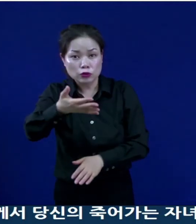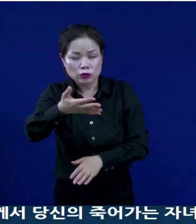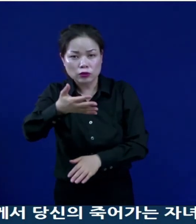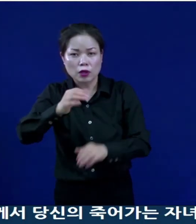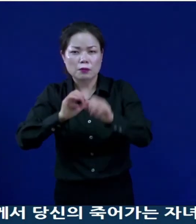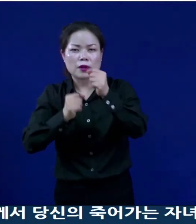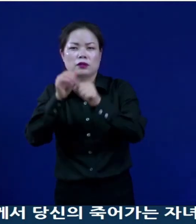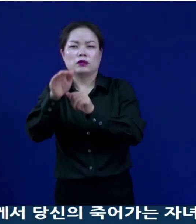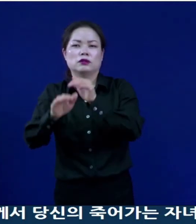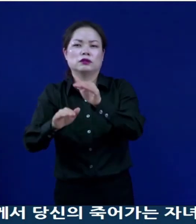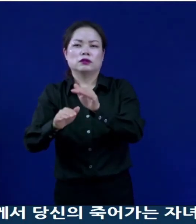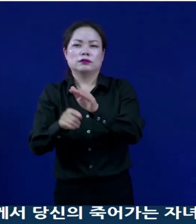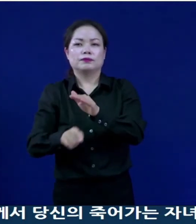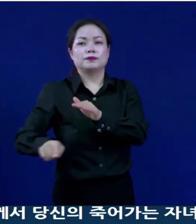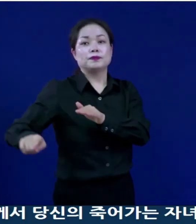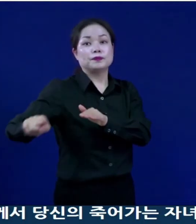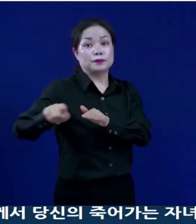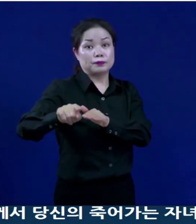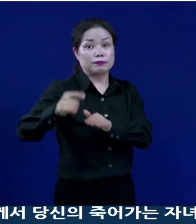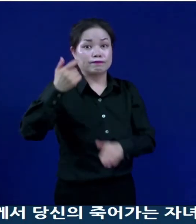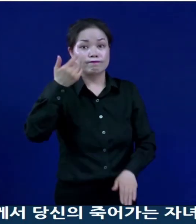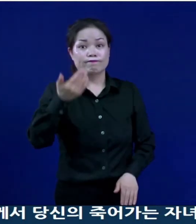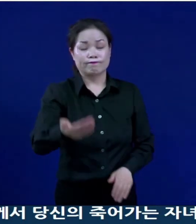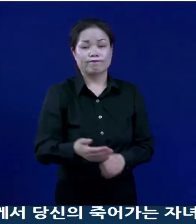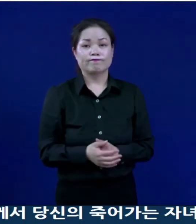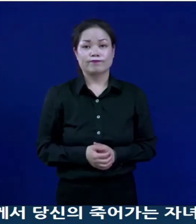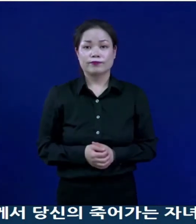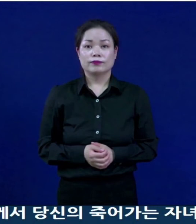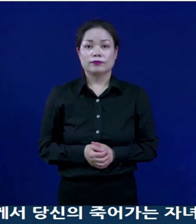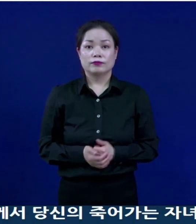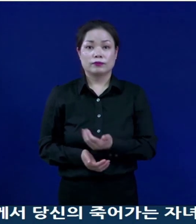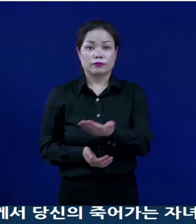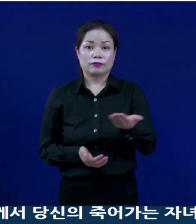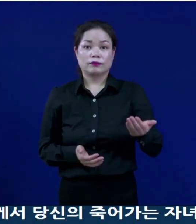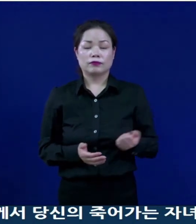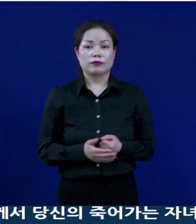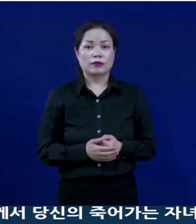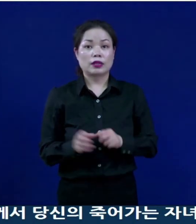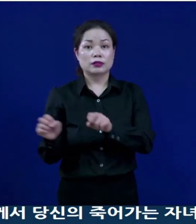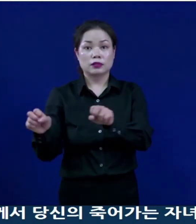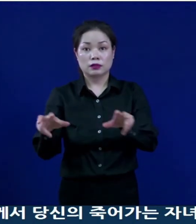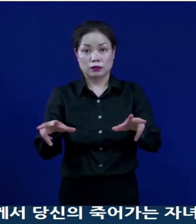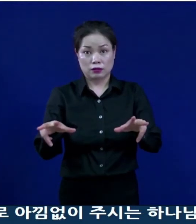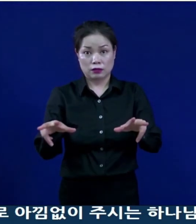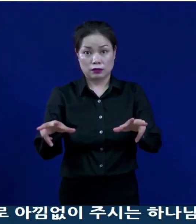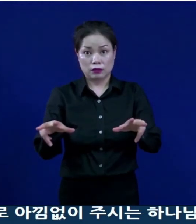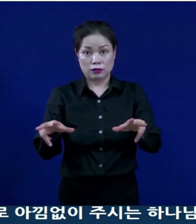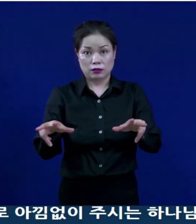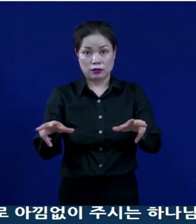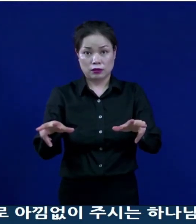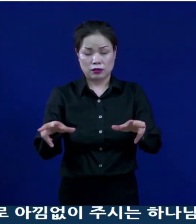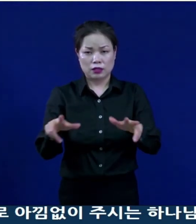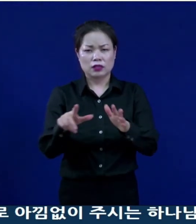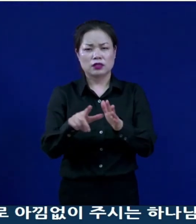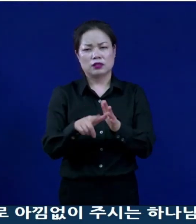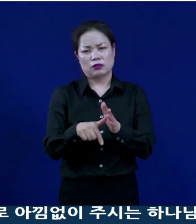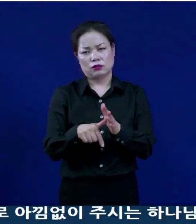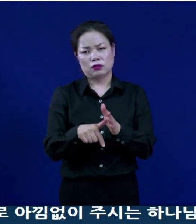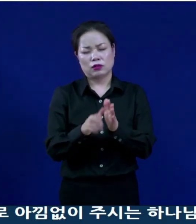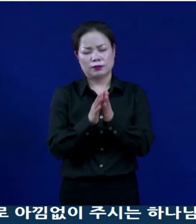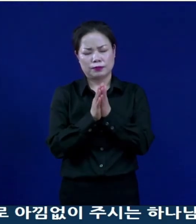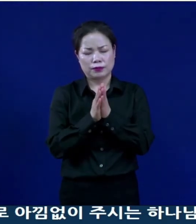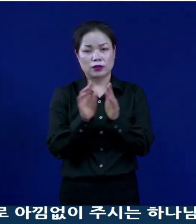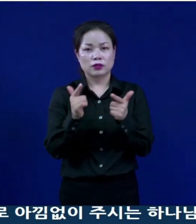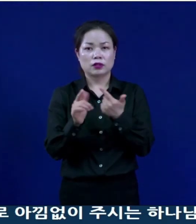발걸음이 먼저 앞장서야 되지 않겠습니까? 여러분, 바로 지금 이 시국에